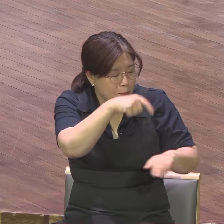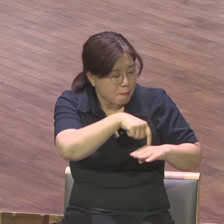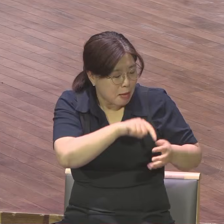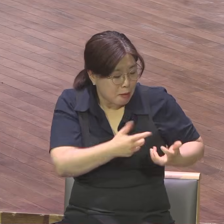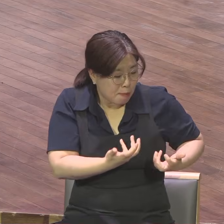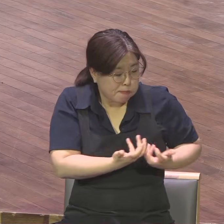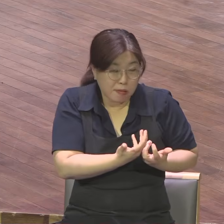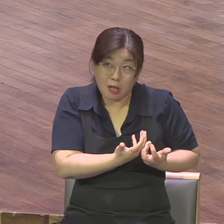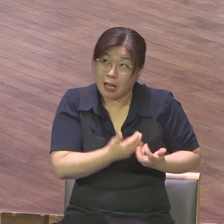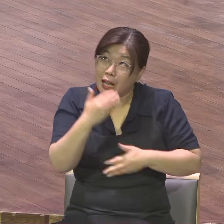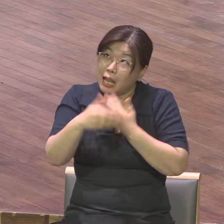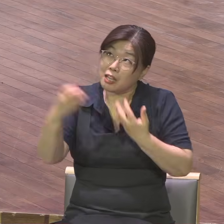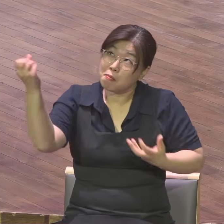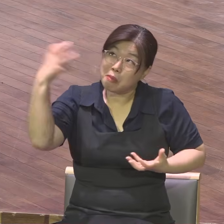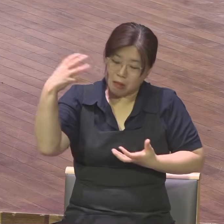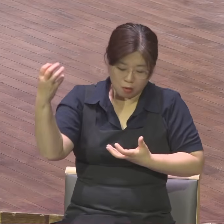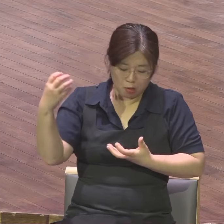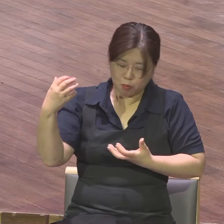하나님의 말씀을 안 믿어.